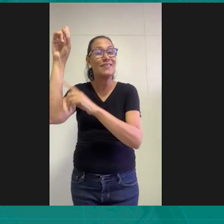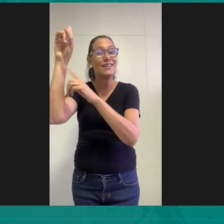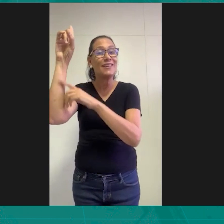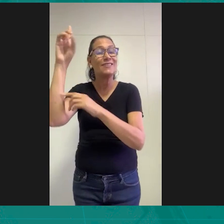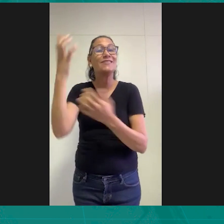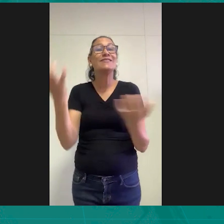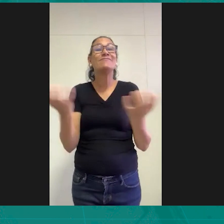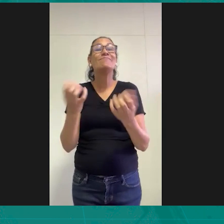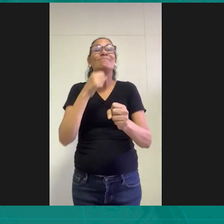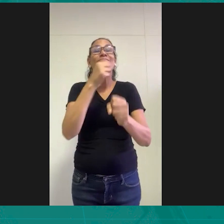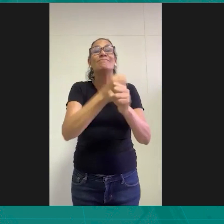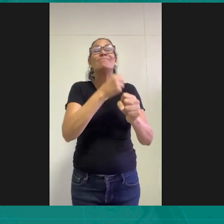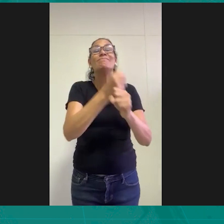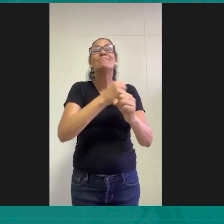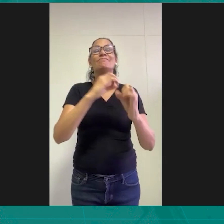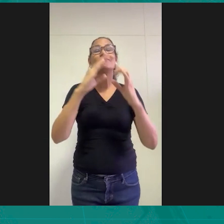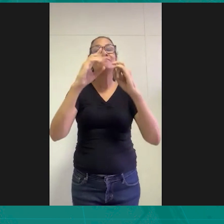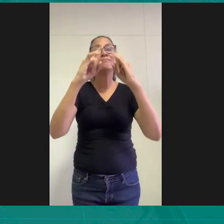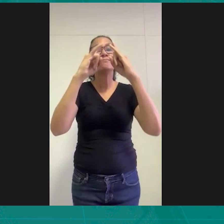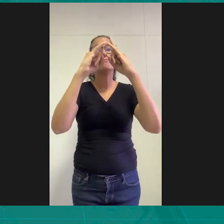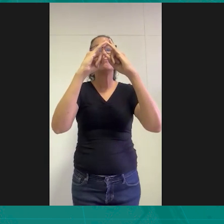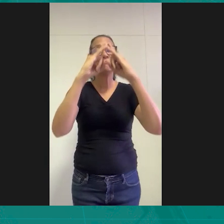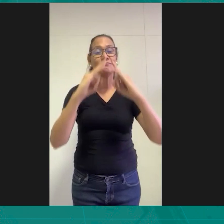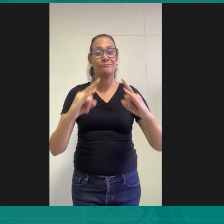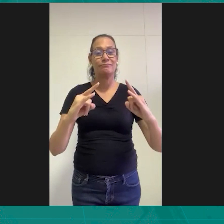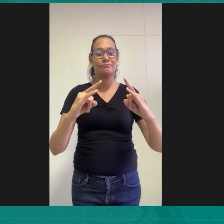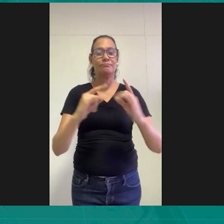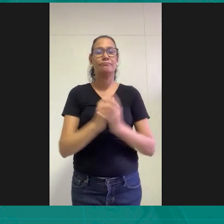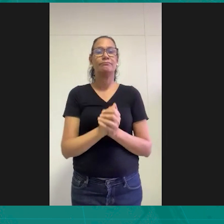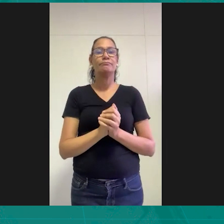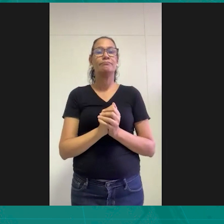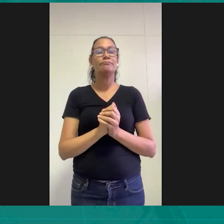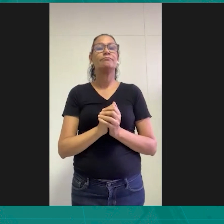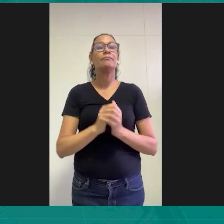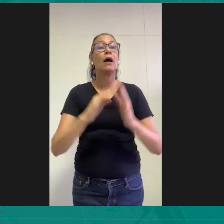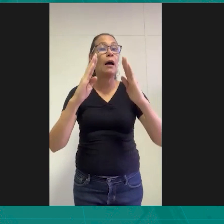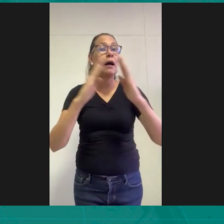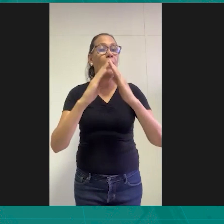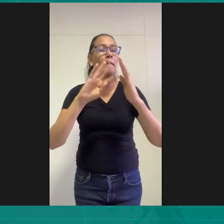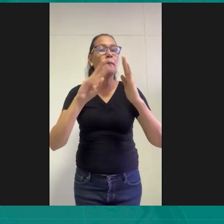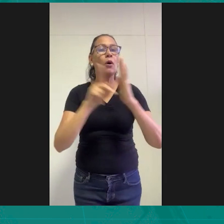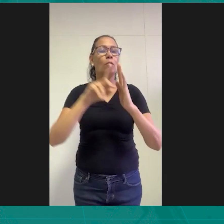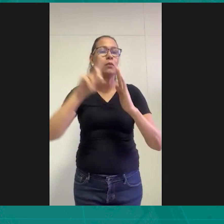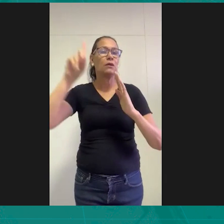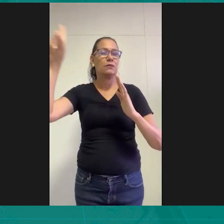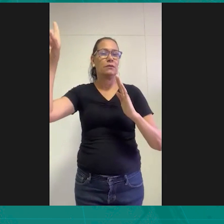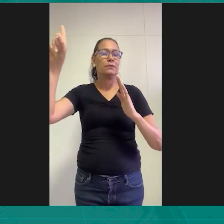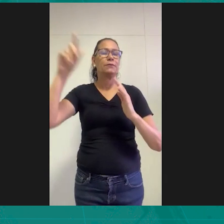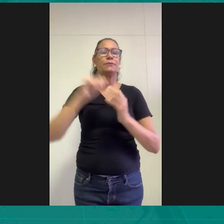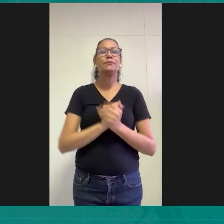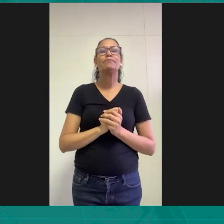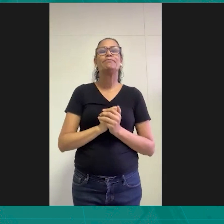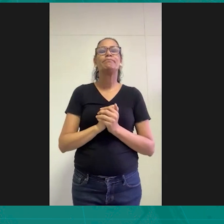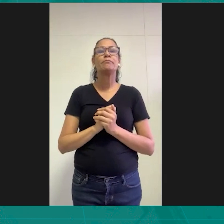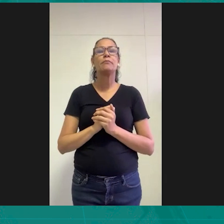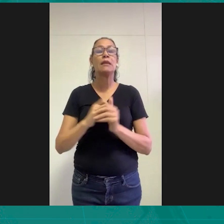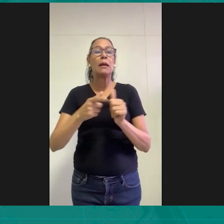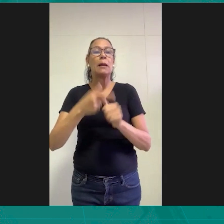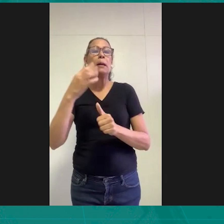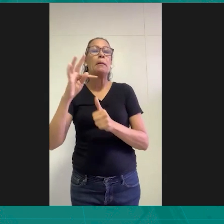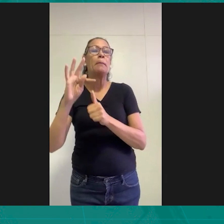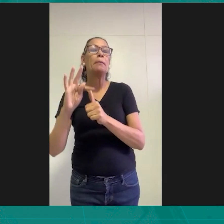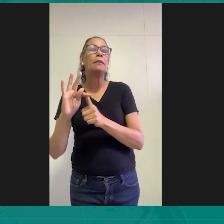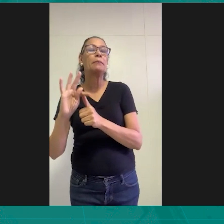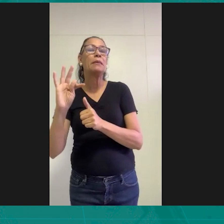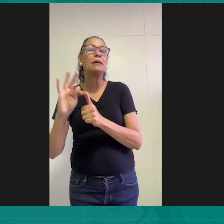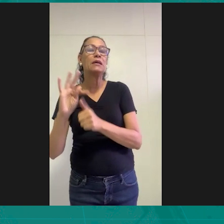com vistas à edificação da casa de Deus, que é 1 Timóteo 3,15, que é